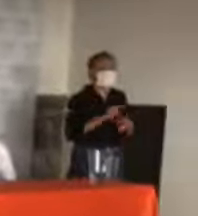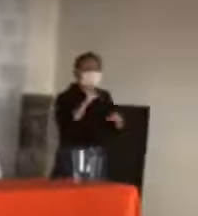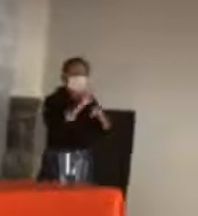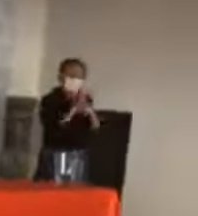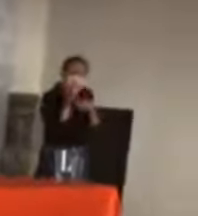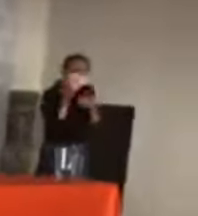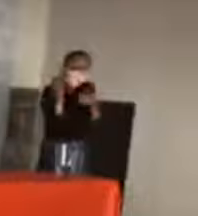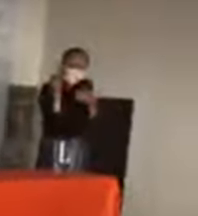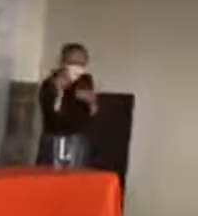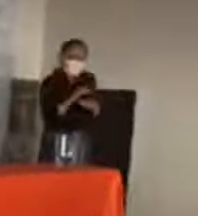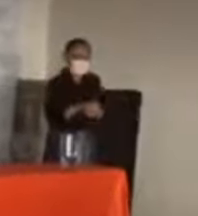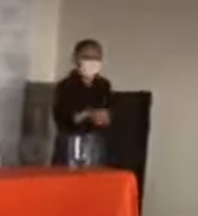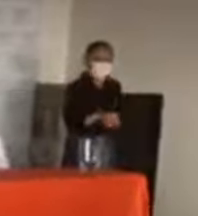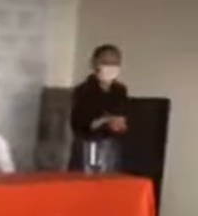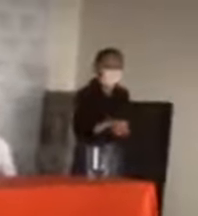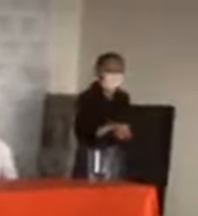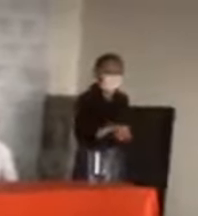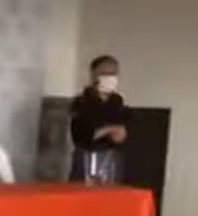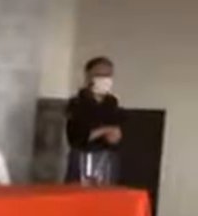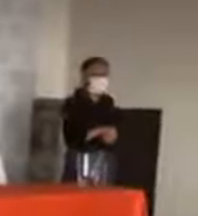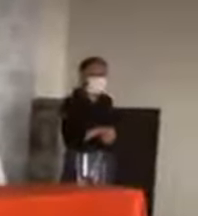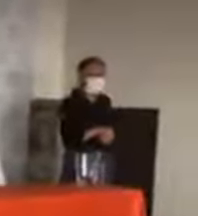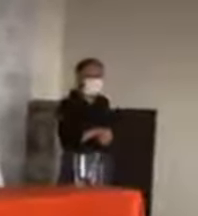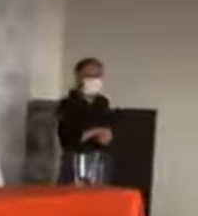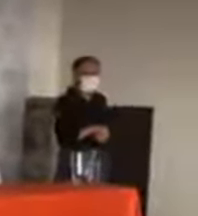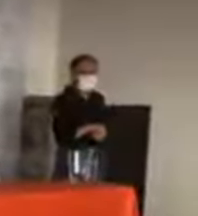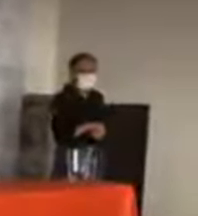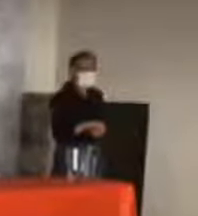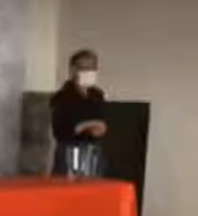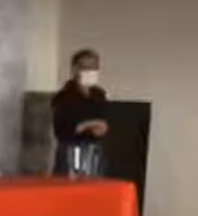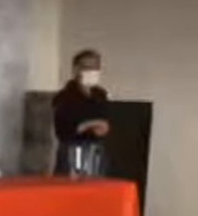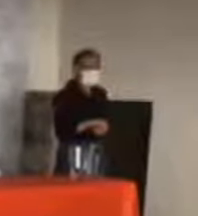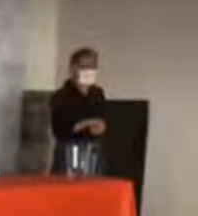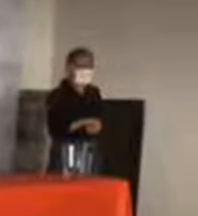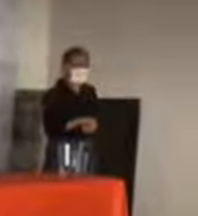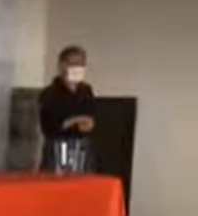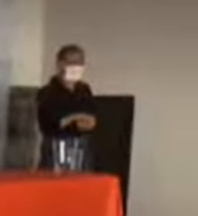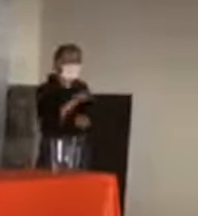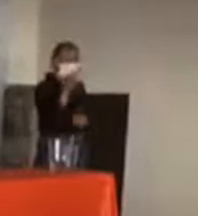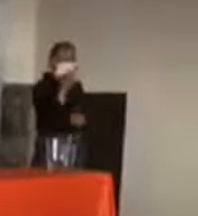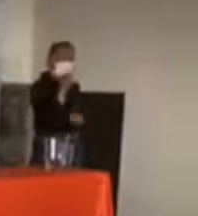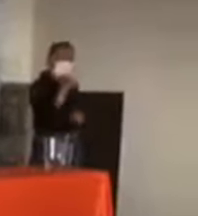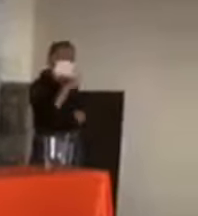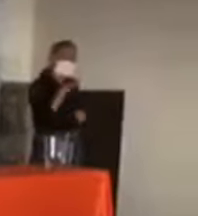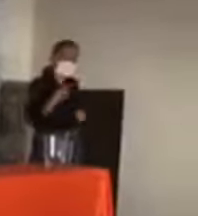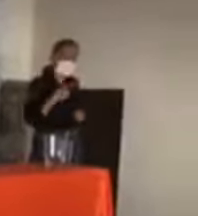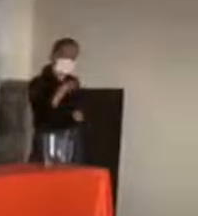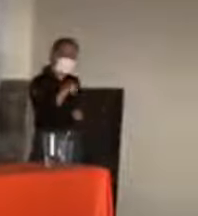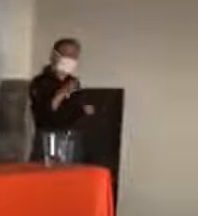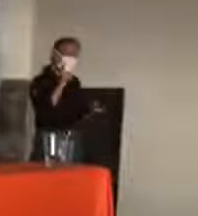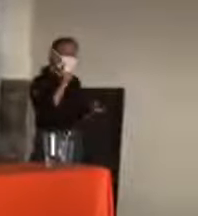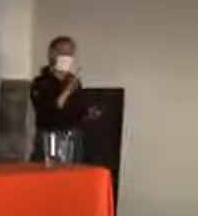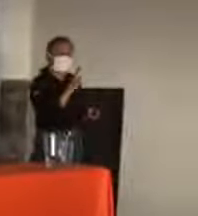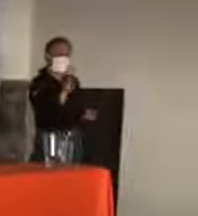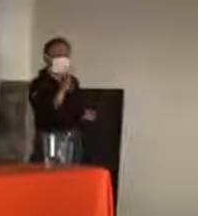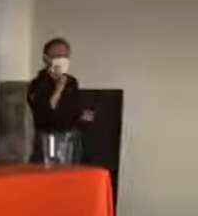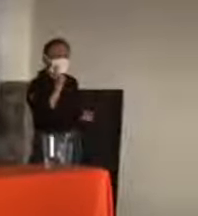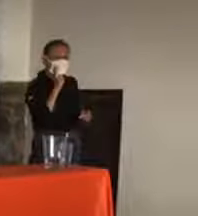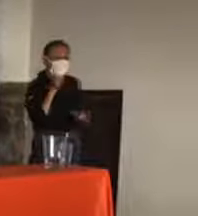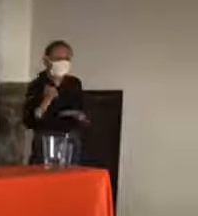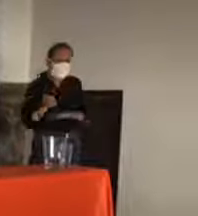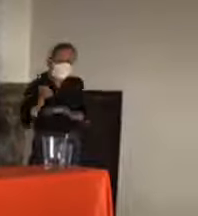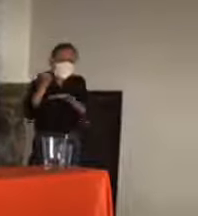días nos acaba de dar la feliz noticia de que recibirán un